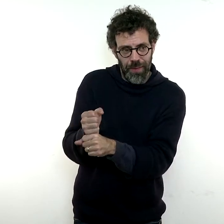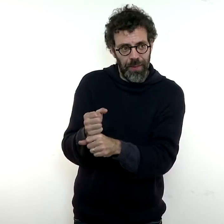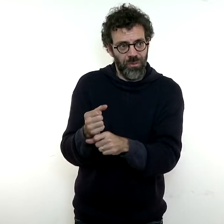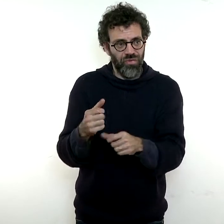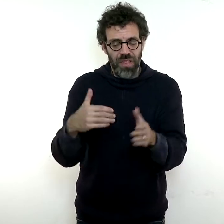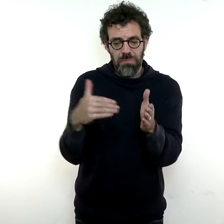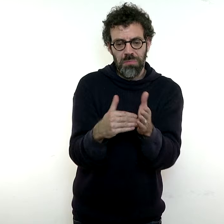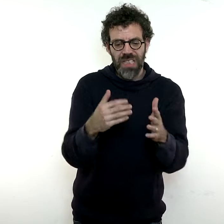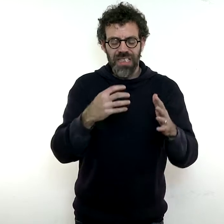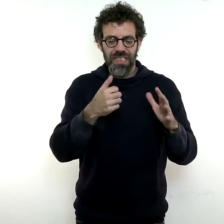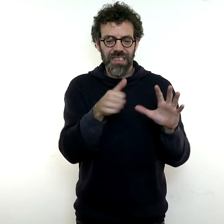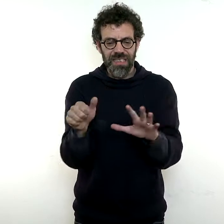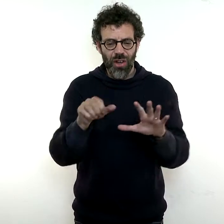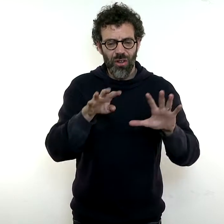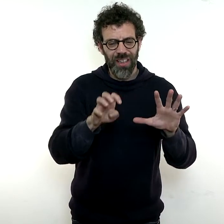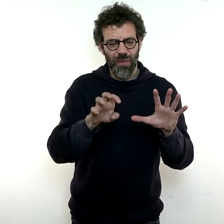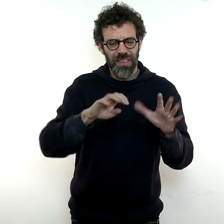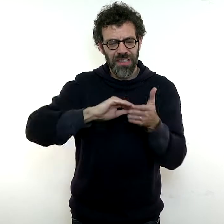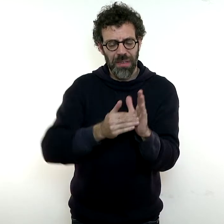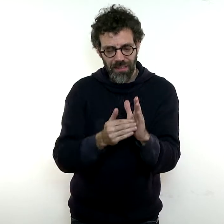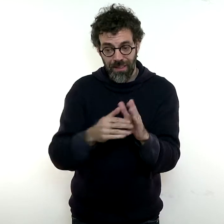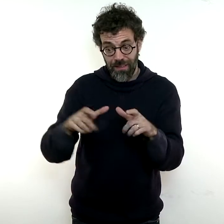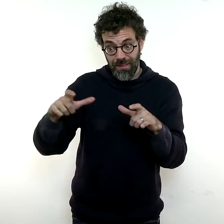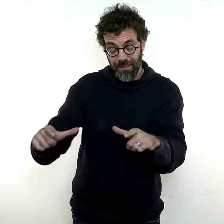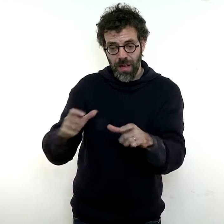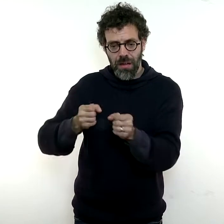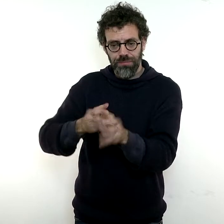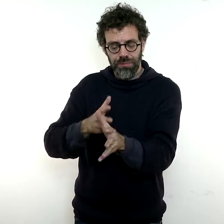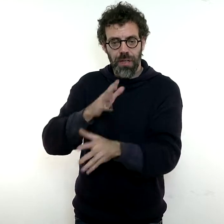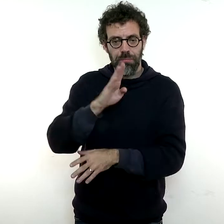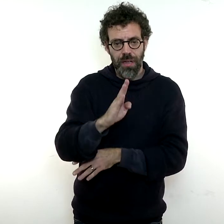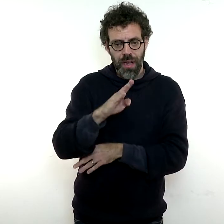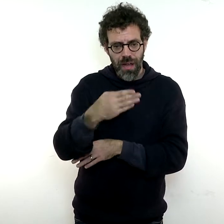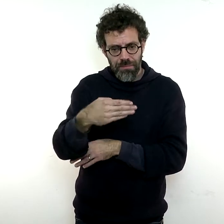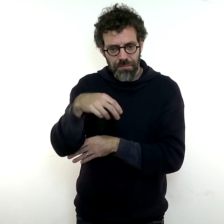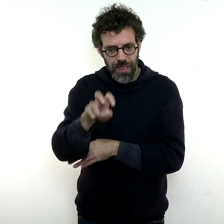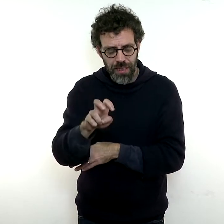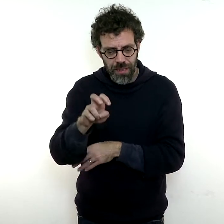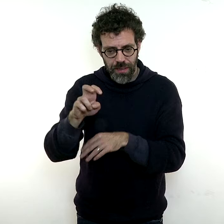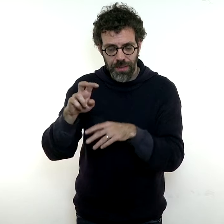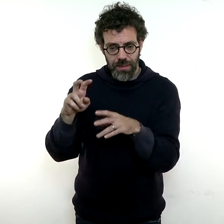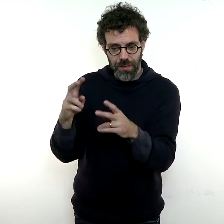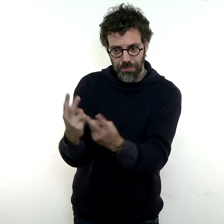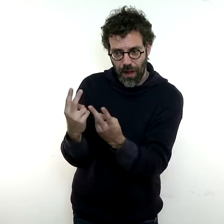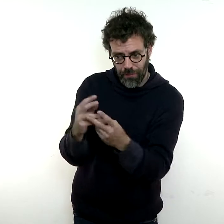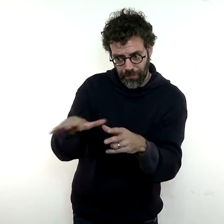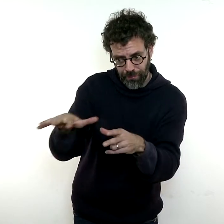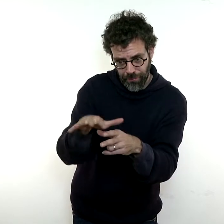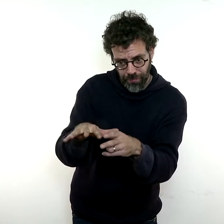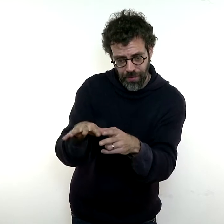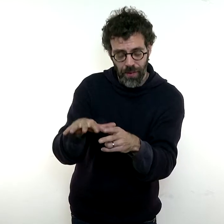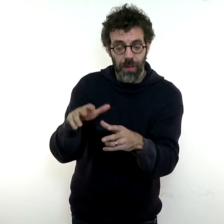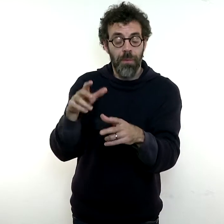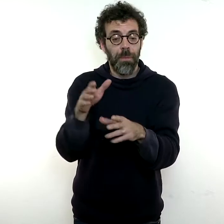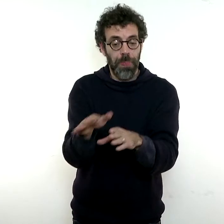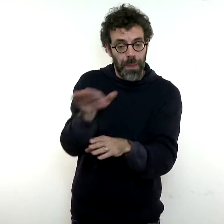sur 1690 m² d'un BMX park, la création de 810 m² d'une zone dédiée à